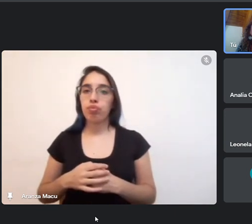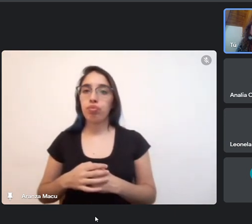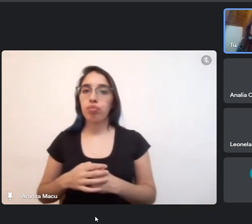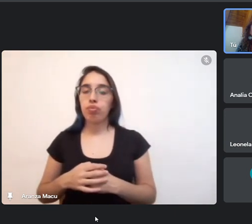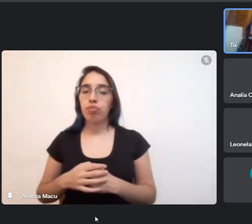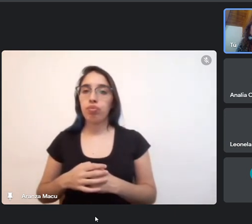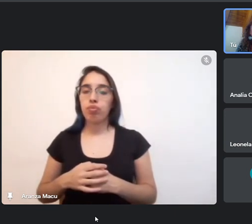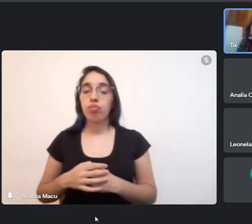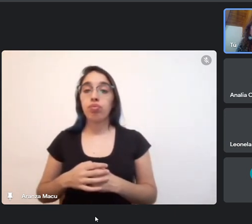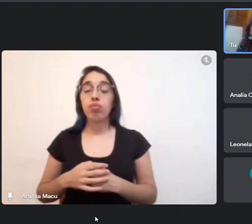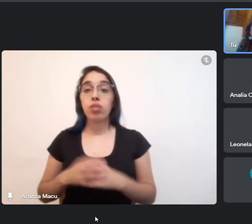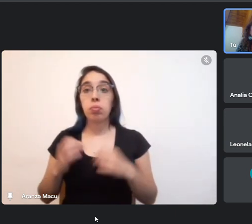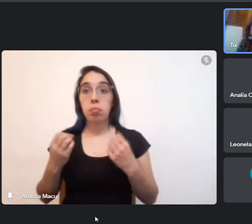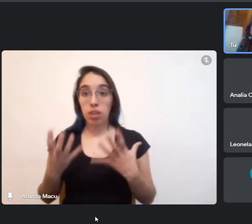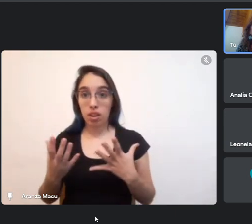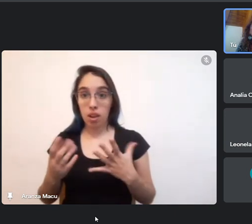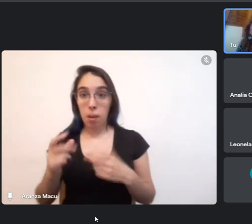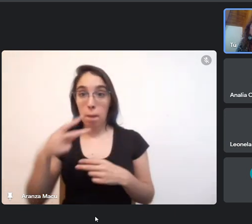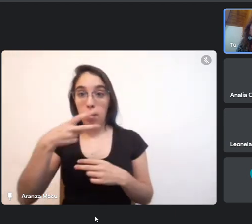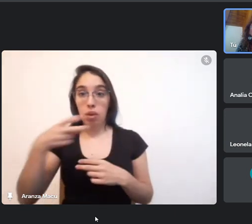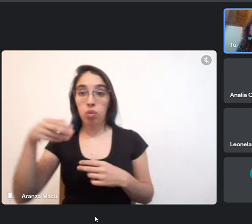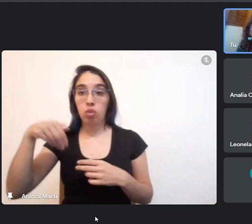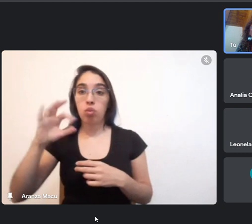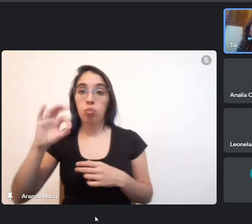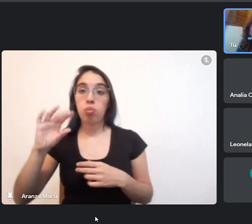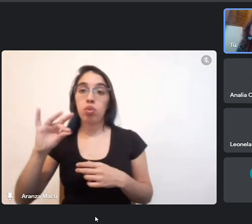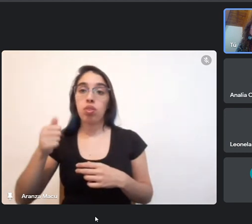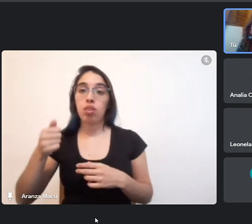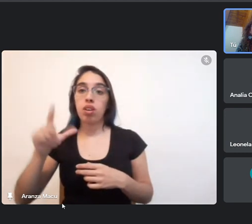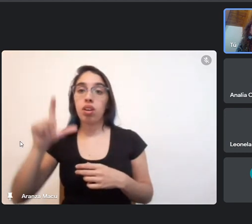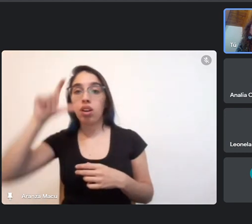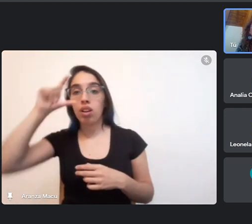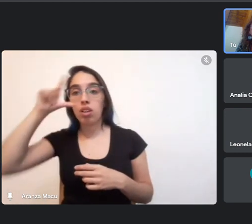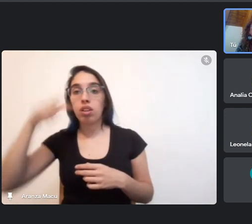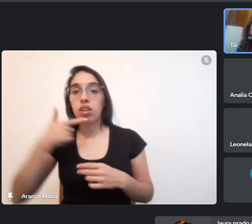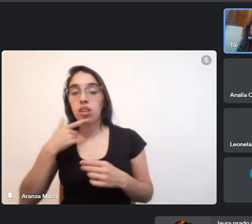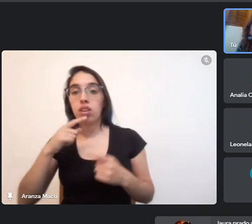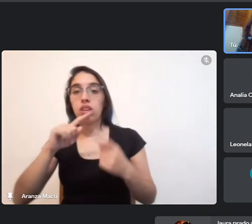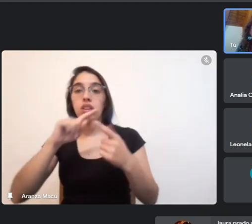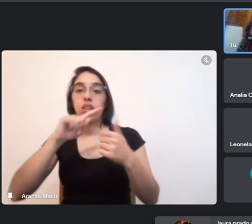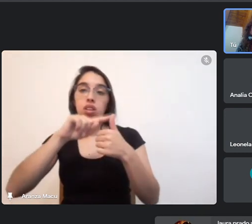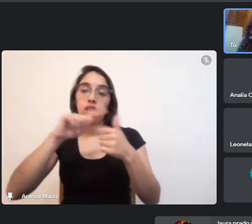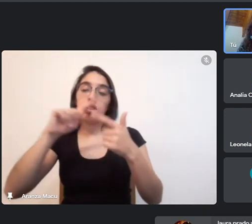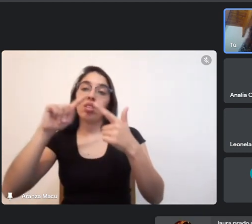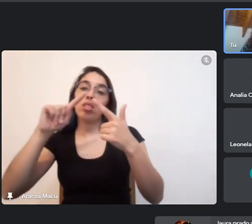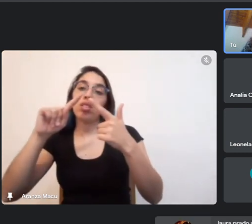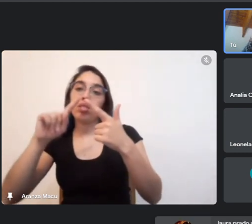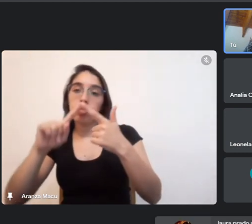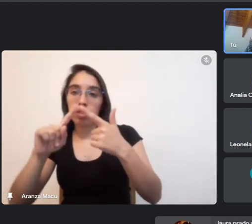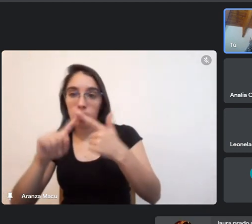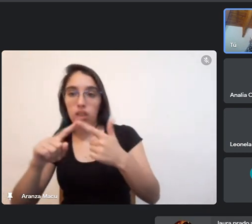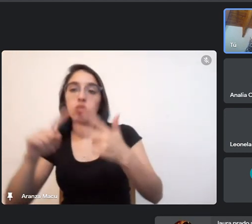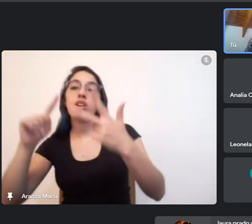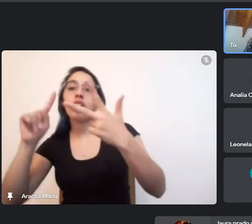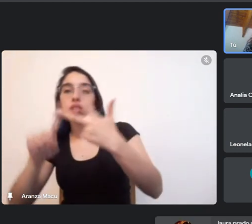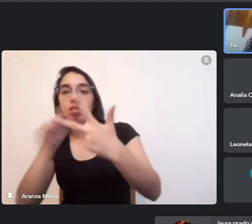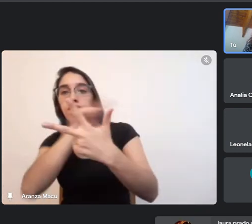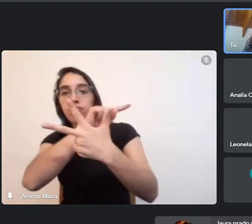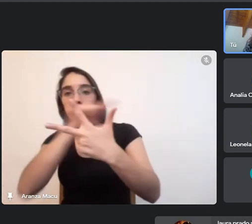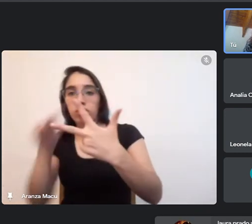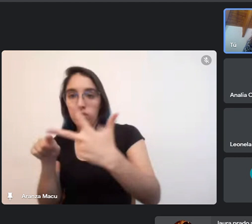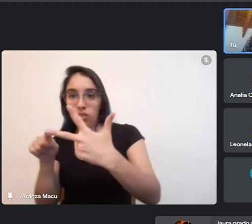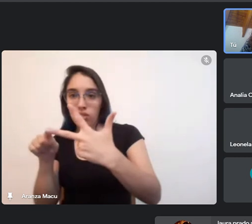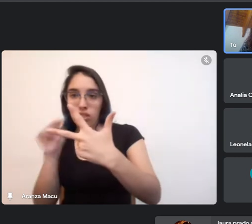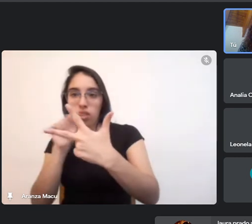Los verbos modales, los verbos auxiliares y los verbos principales. Este sería el orden si